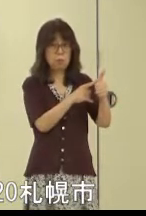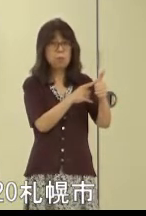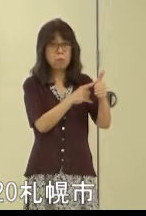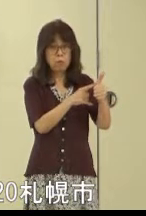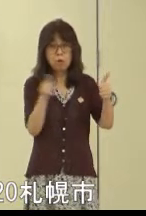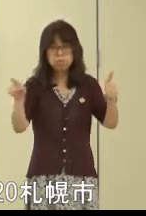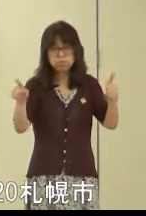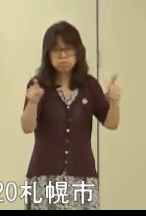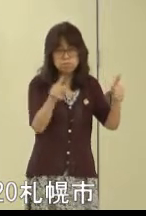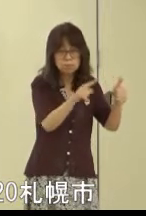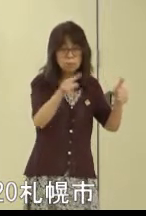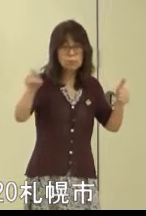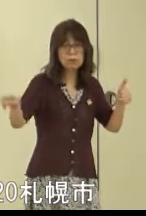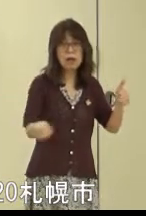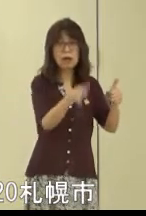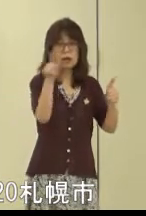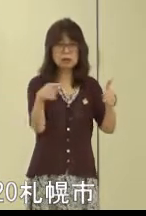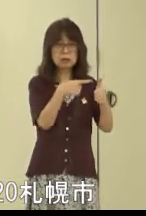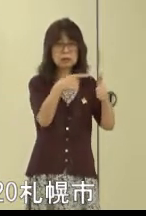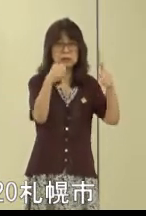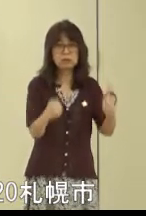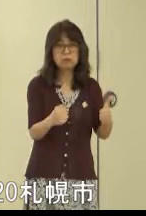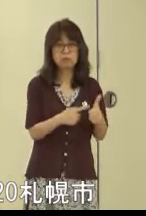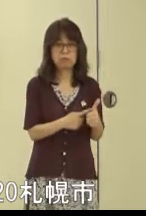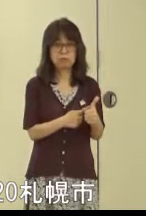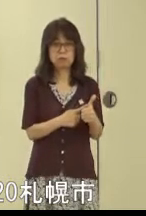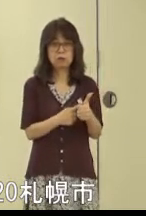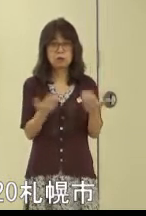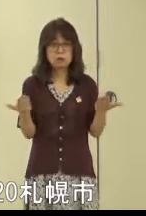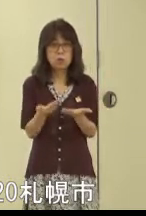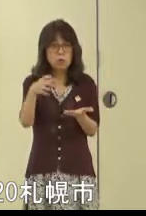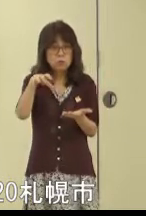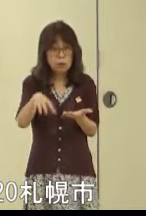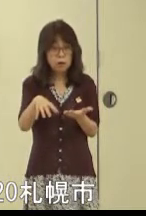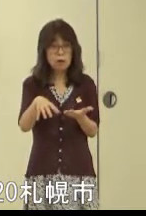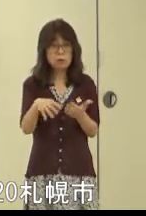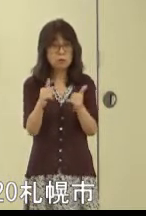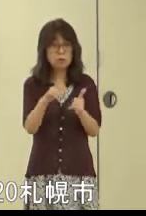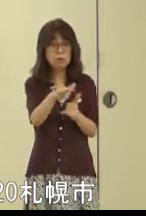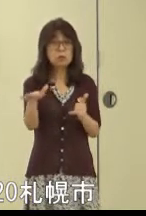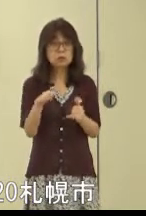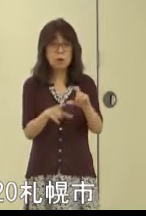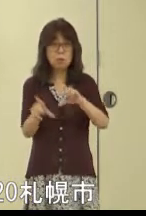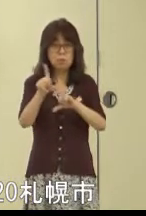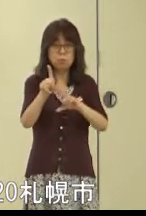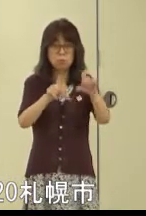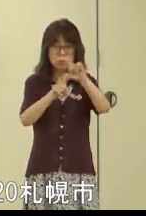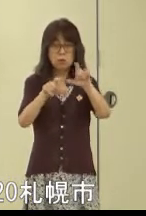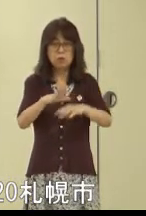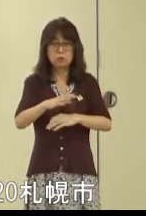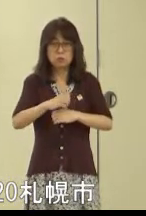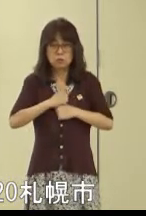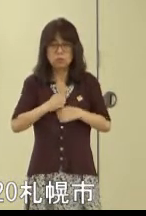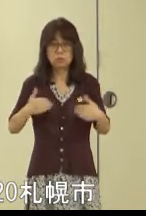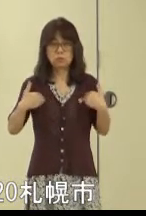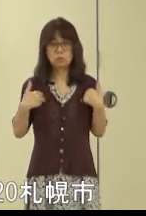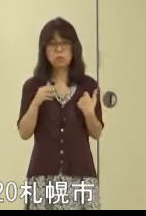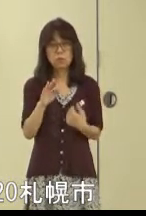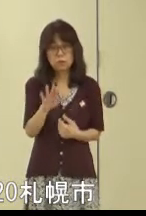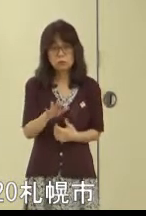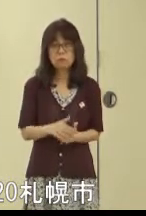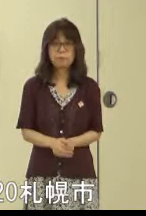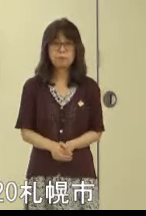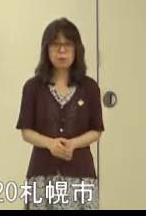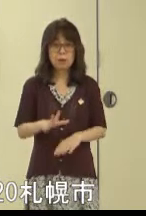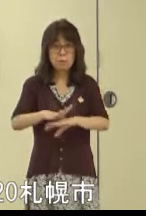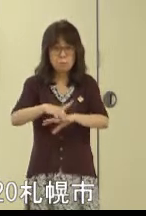ましたのでよりそういう職場でお勤めの方はより注意をしていただきたいというふうに思いますまず